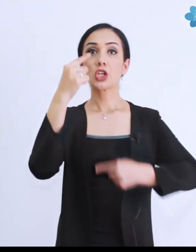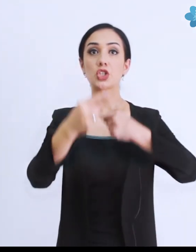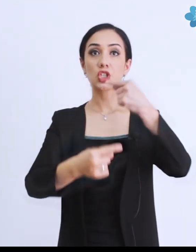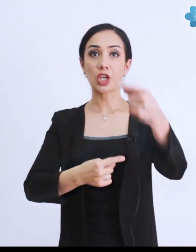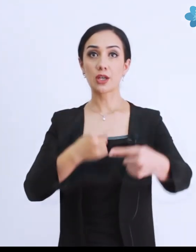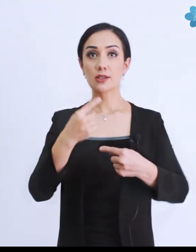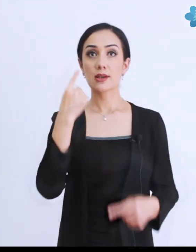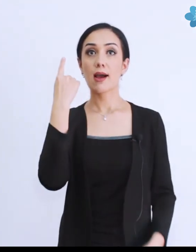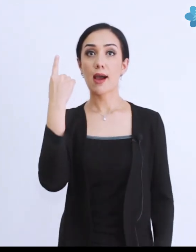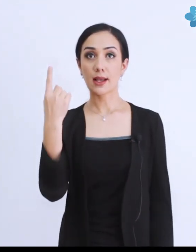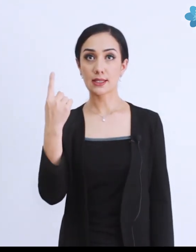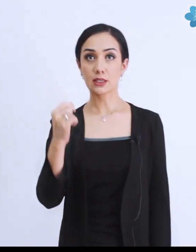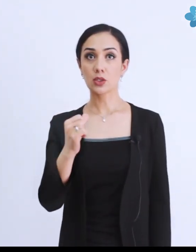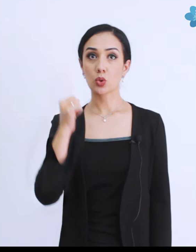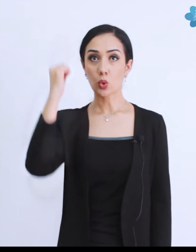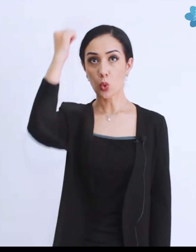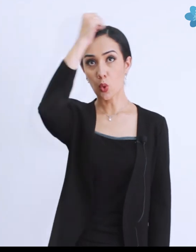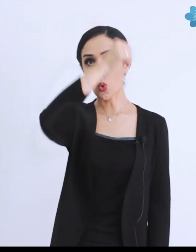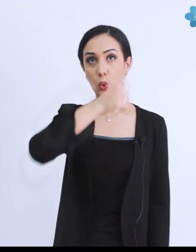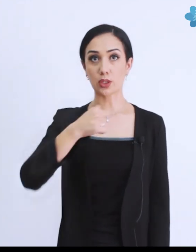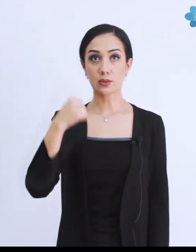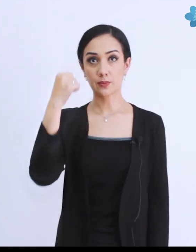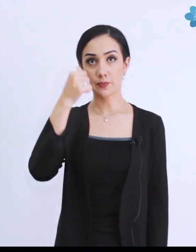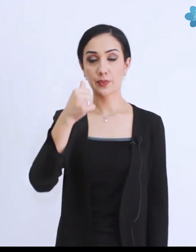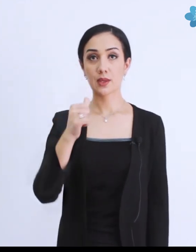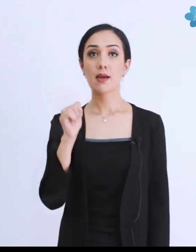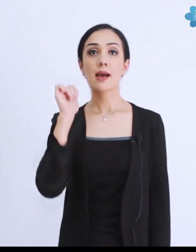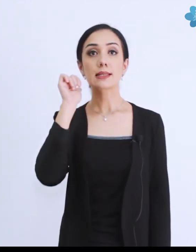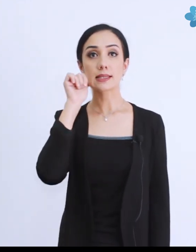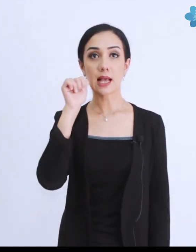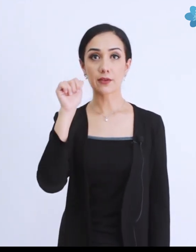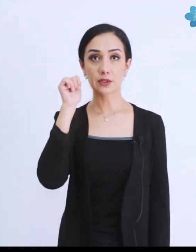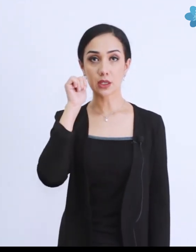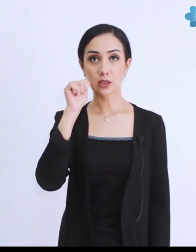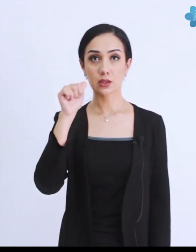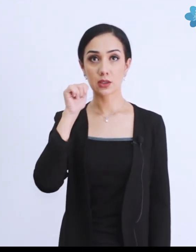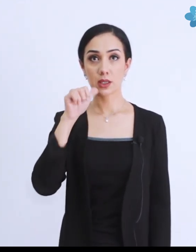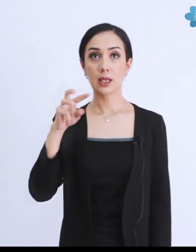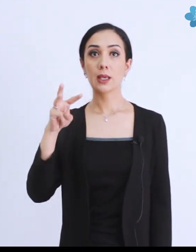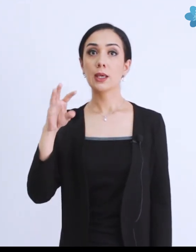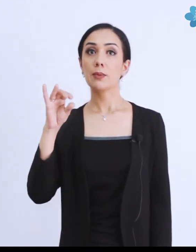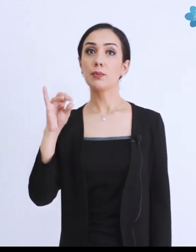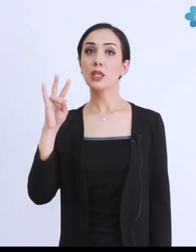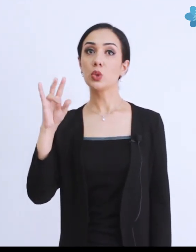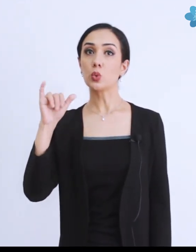через 1 год завтра минута